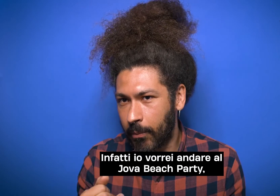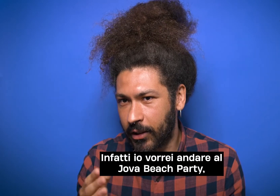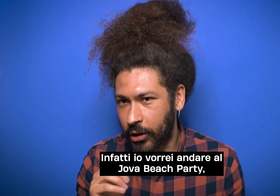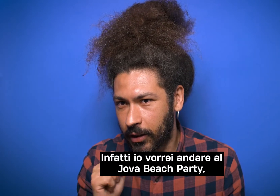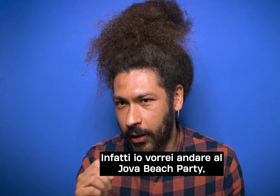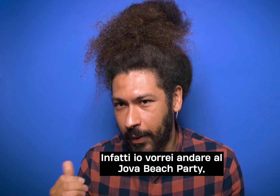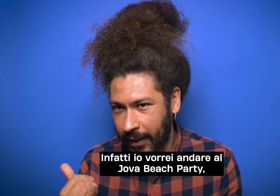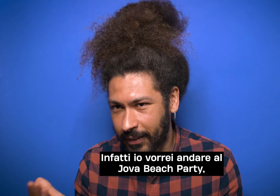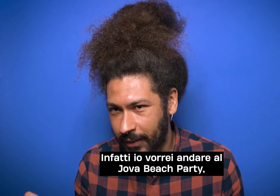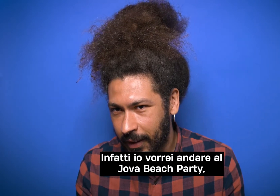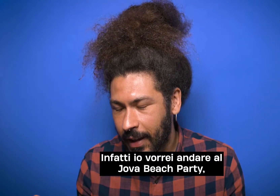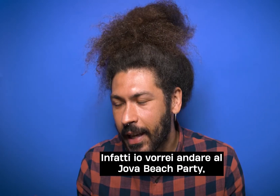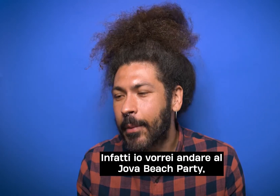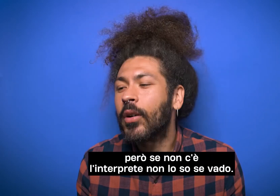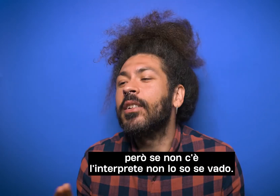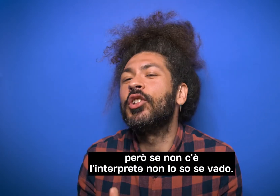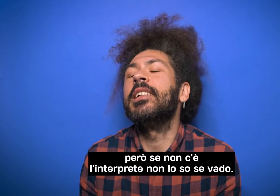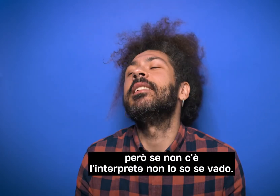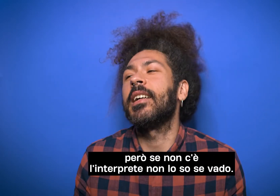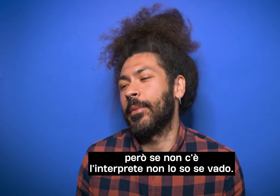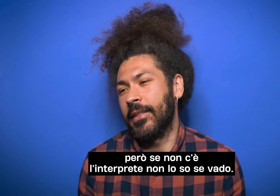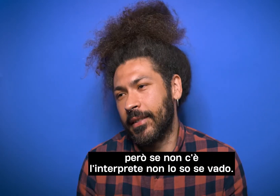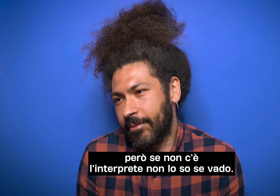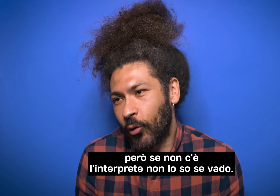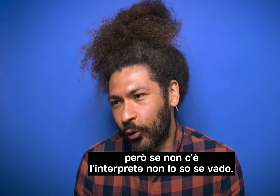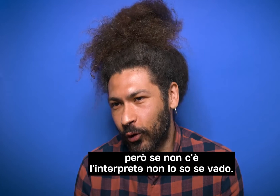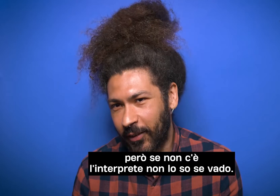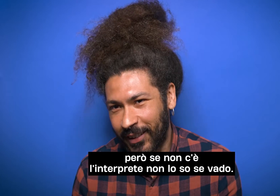Beach Party. Ah, ok. Però se non c'è l'interprete non lo so se va.